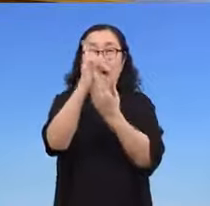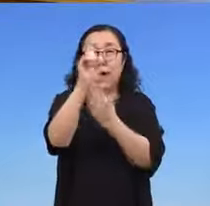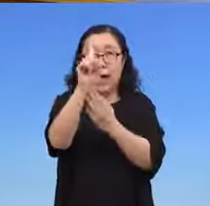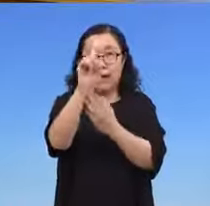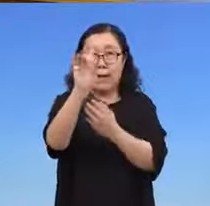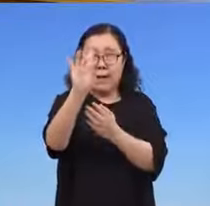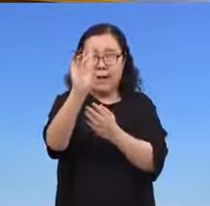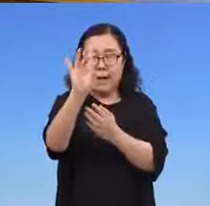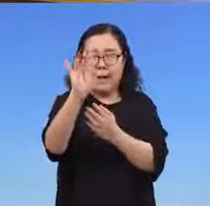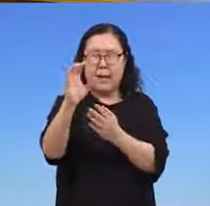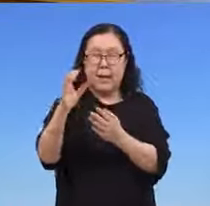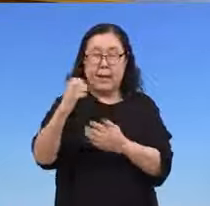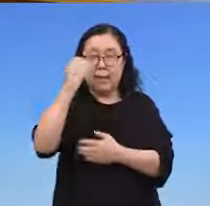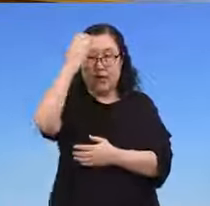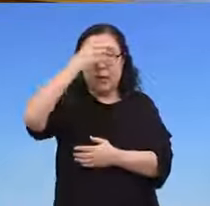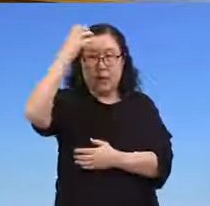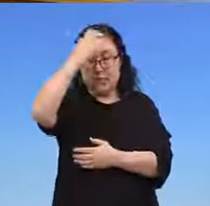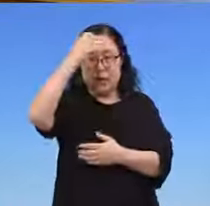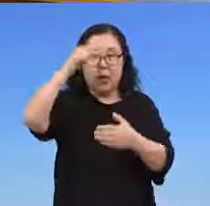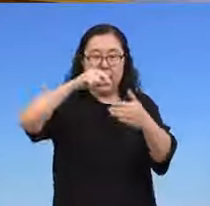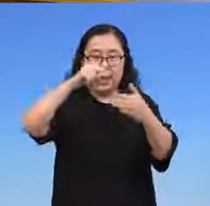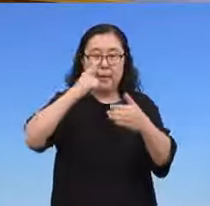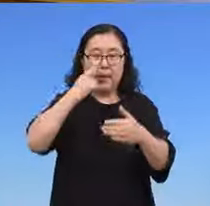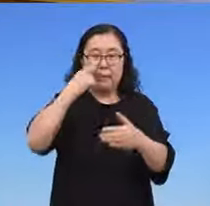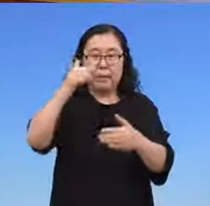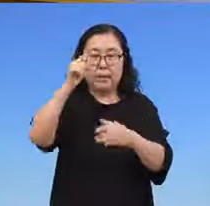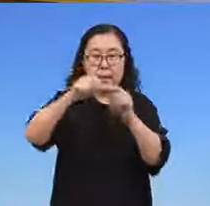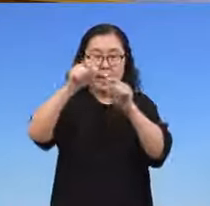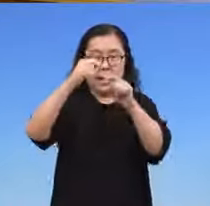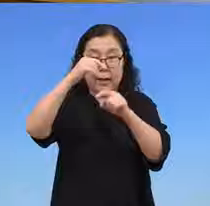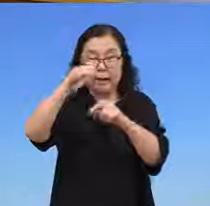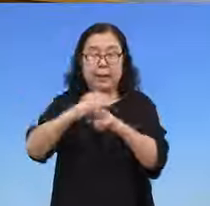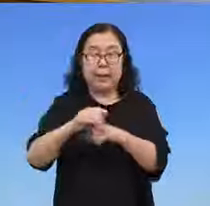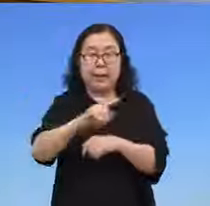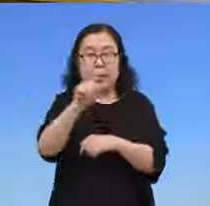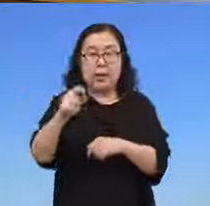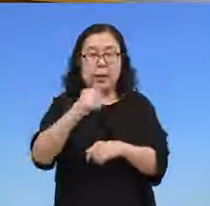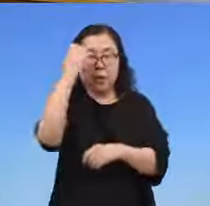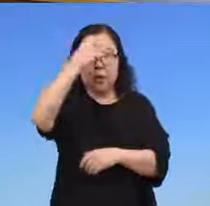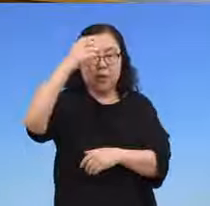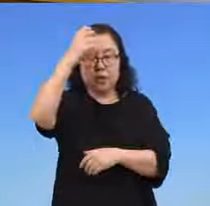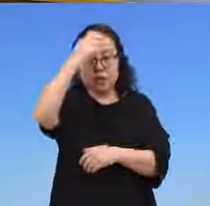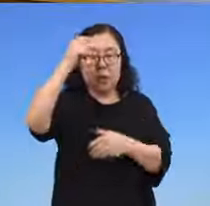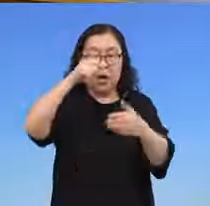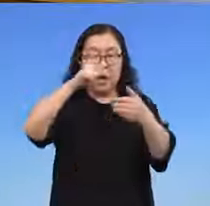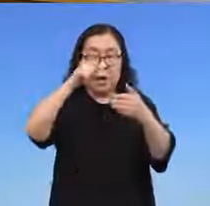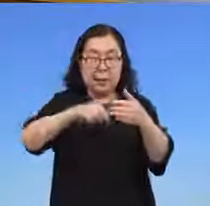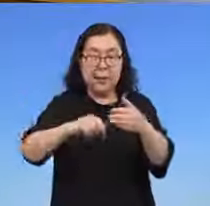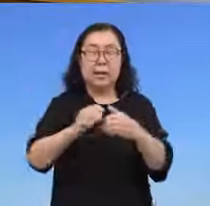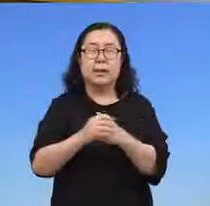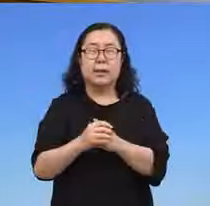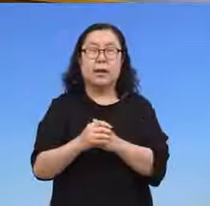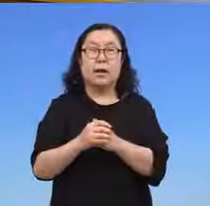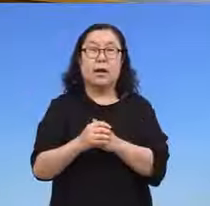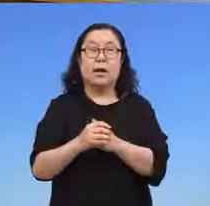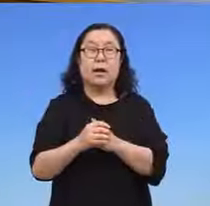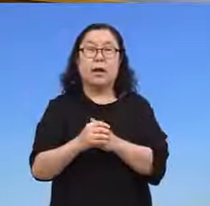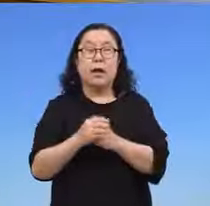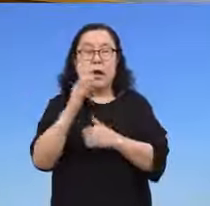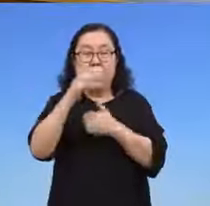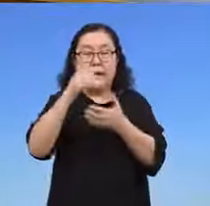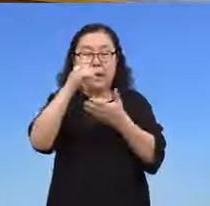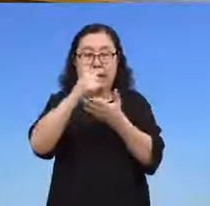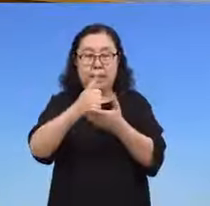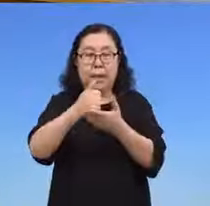아버지께 나아가게 되었습니다. 또 에베소서 2장 22절, 너희도 성령 안에서, 여기도 나오죠, 너희도 성령